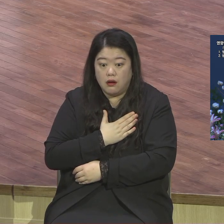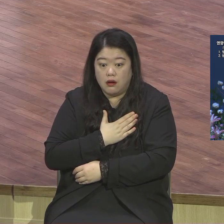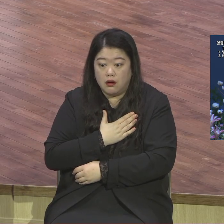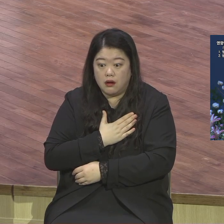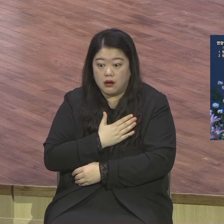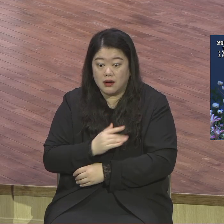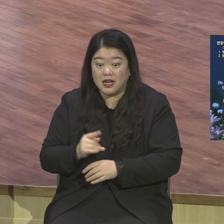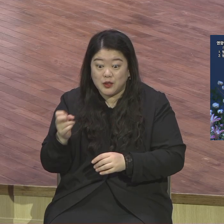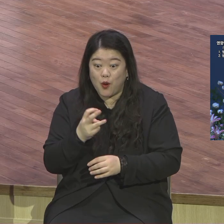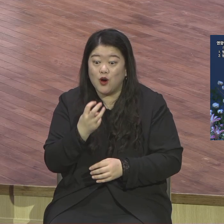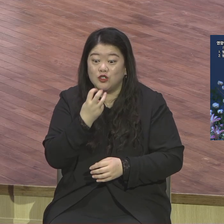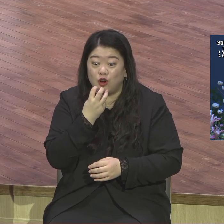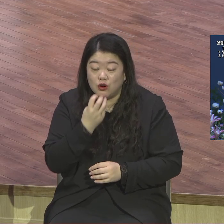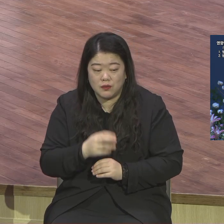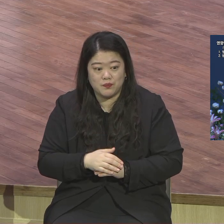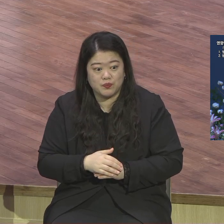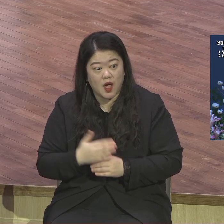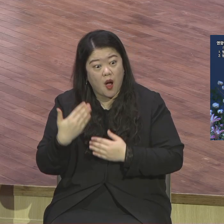많이 쪘네.